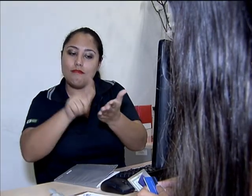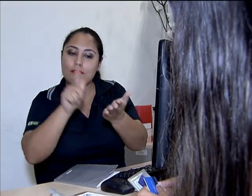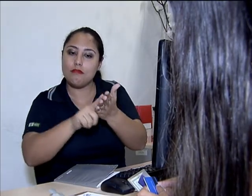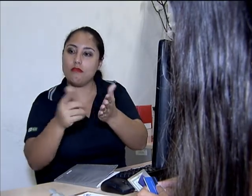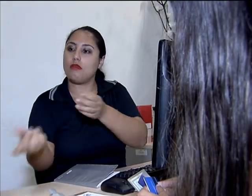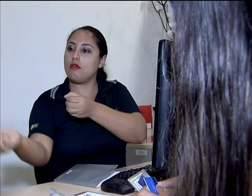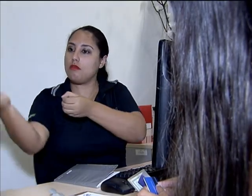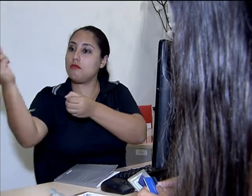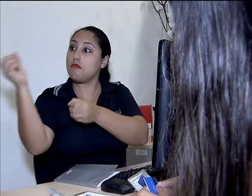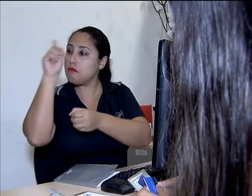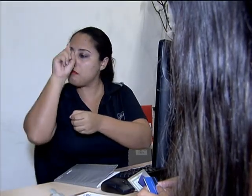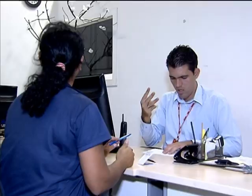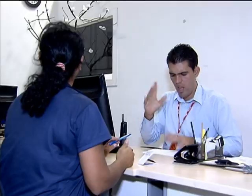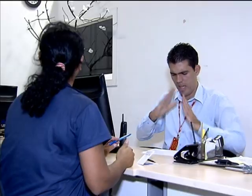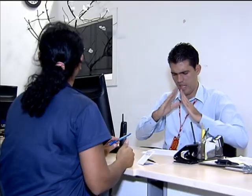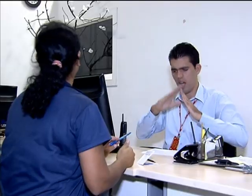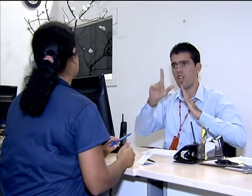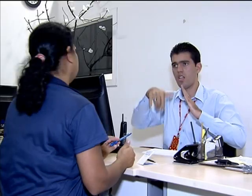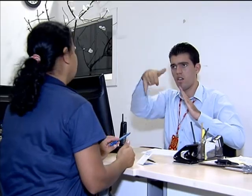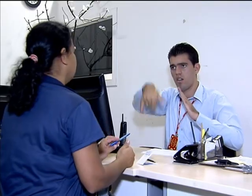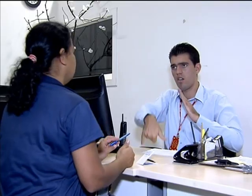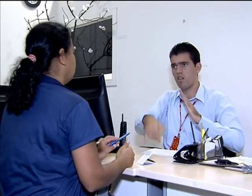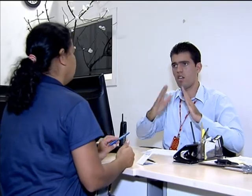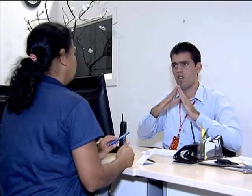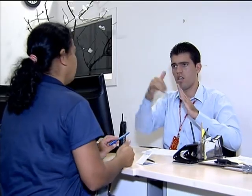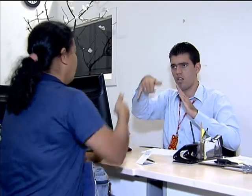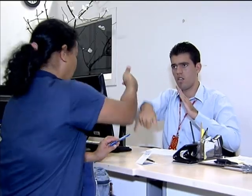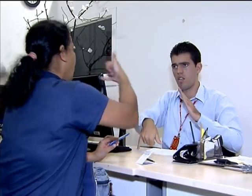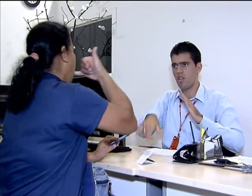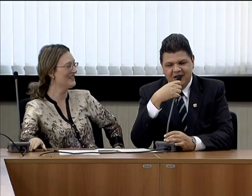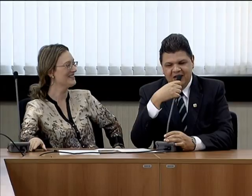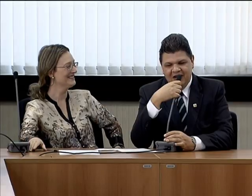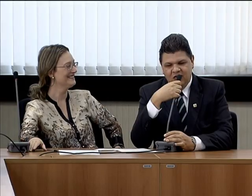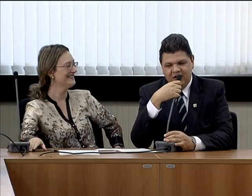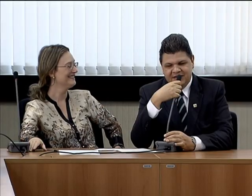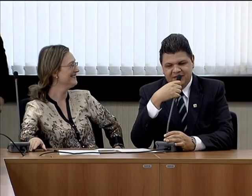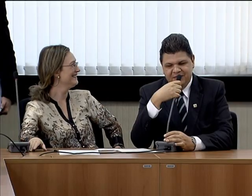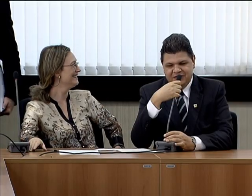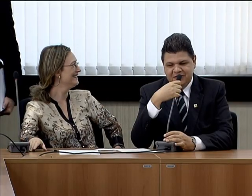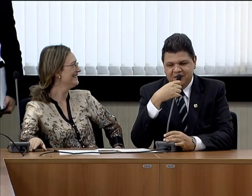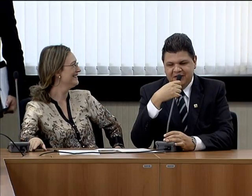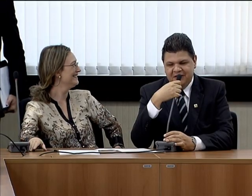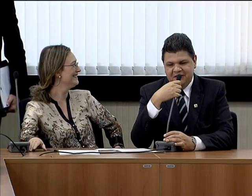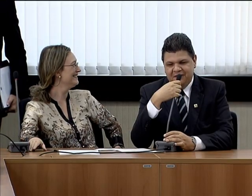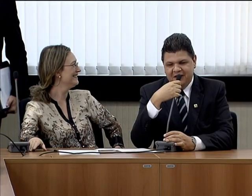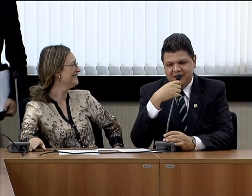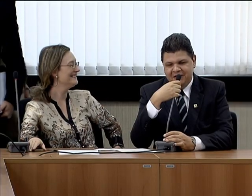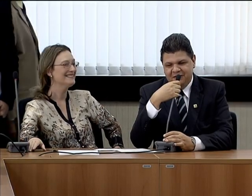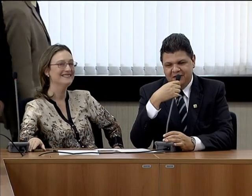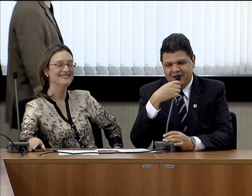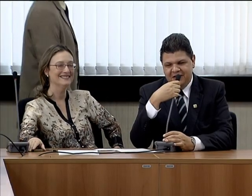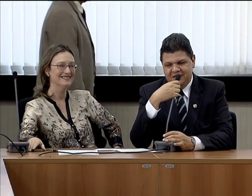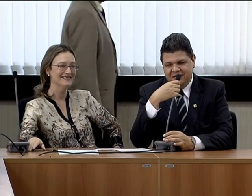com deficiência auditiva tenham autonomia para serem diferentes. E agora essa pessoa que de fato é diferente,